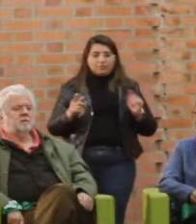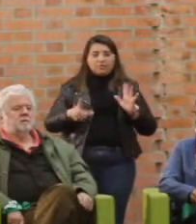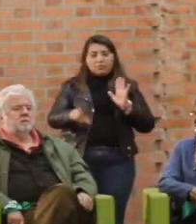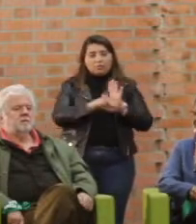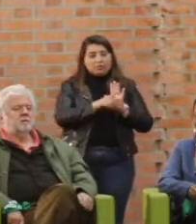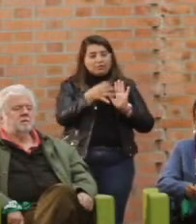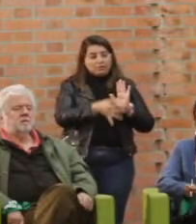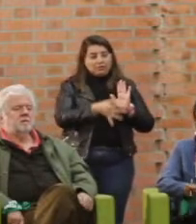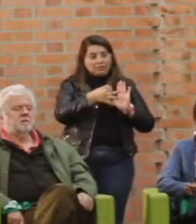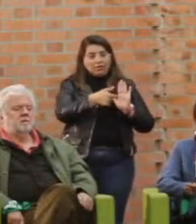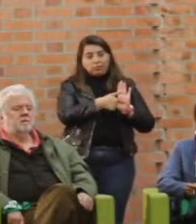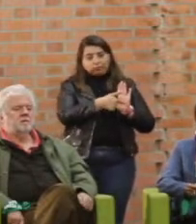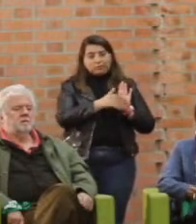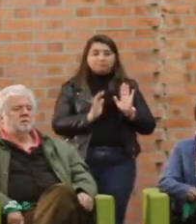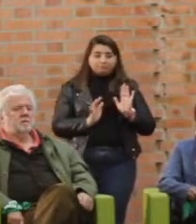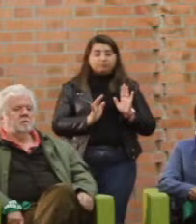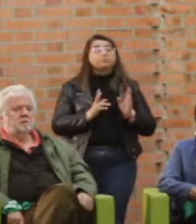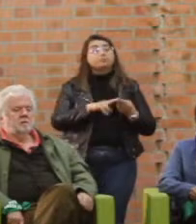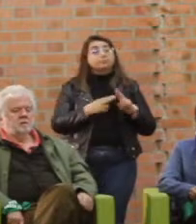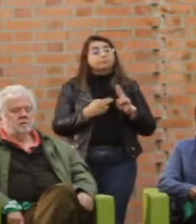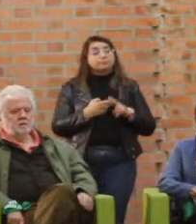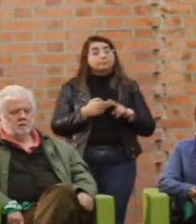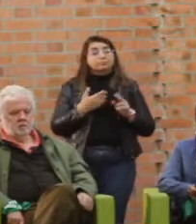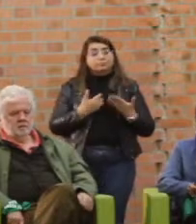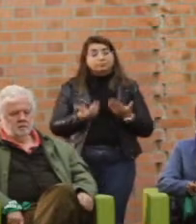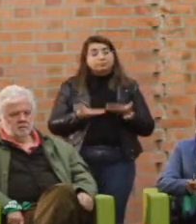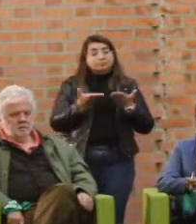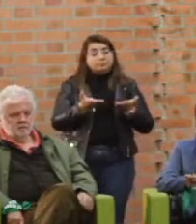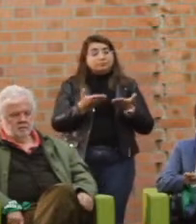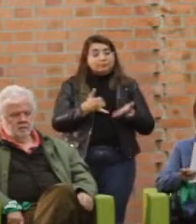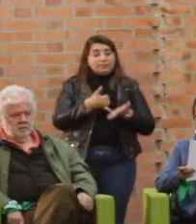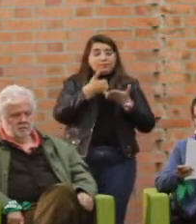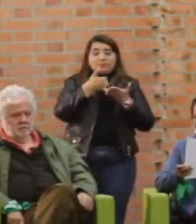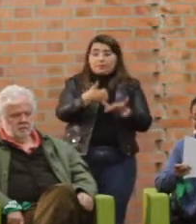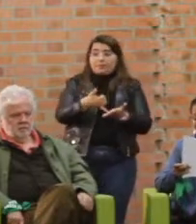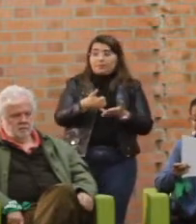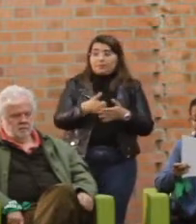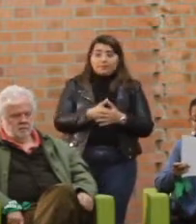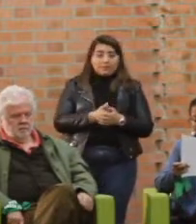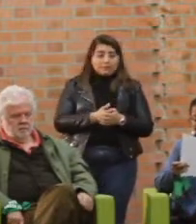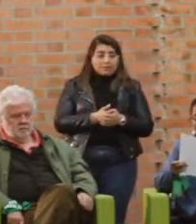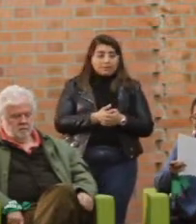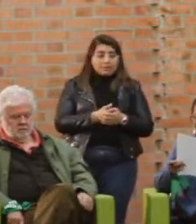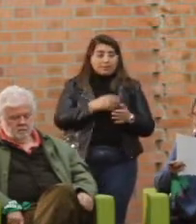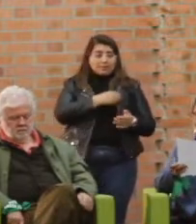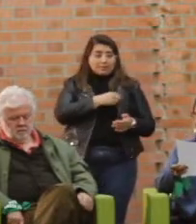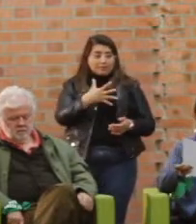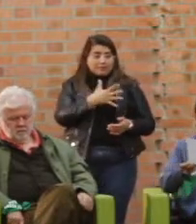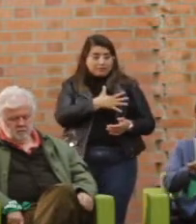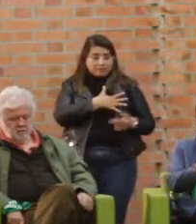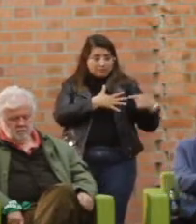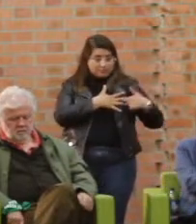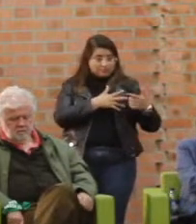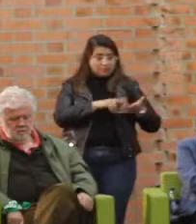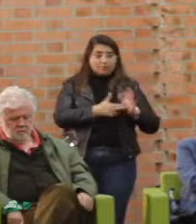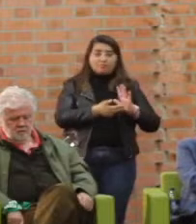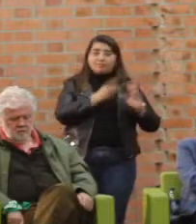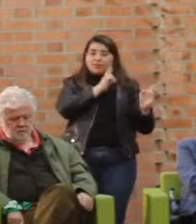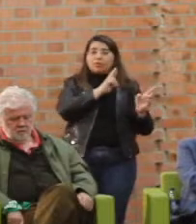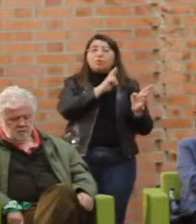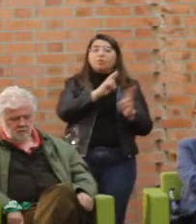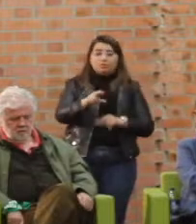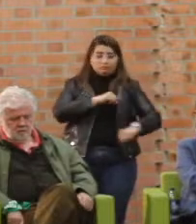Así que cada vez que se conceda este premio serán la oportunidad para reconocer la importancia